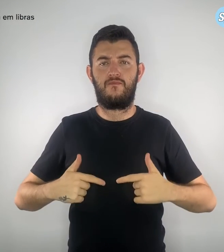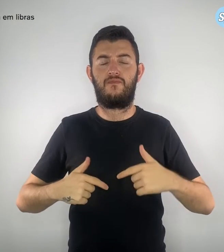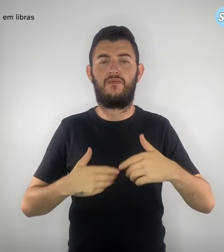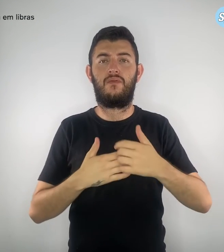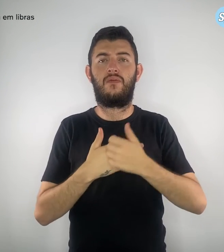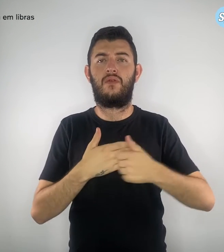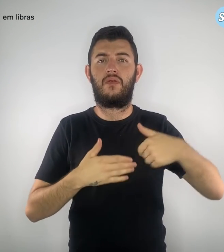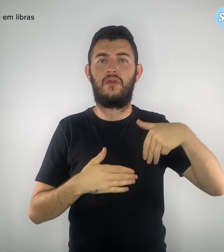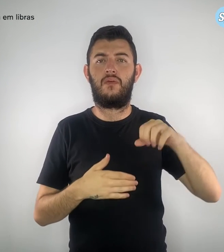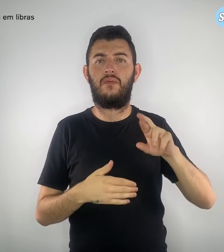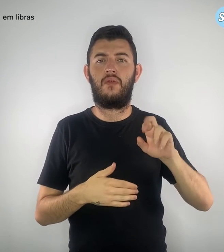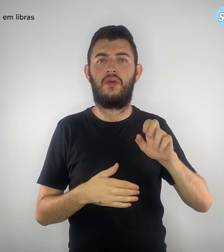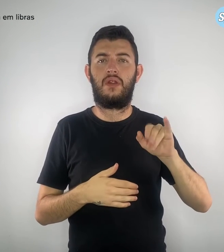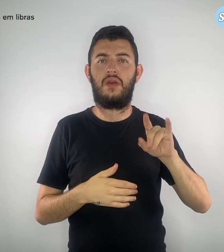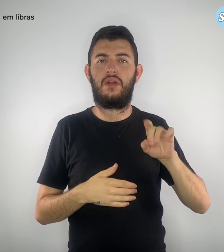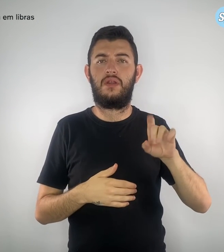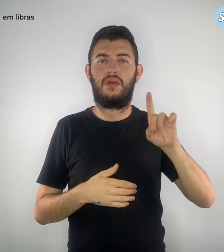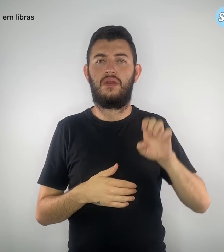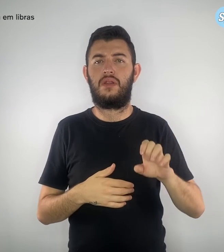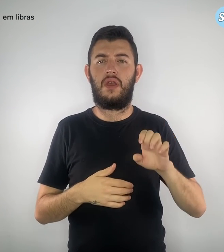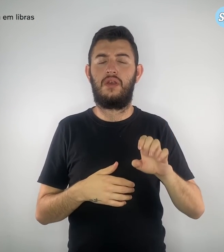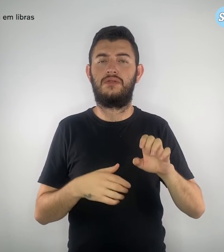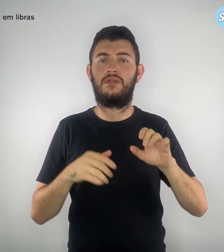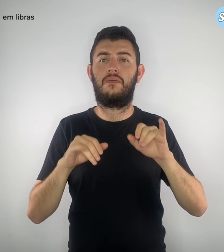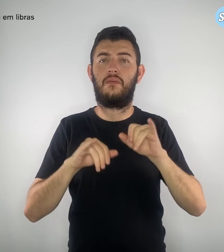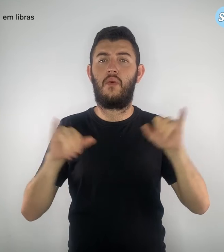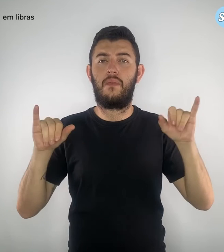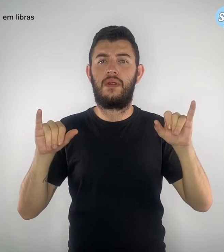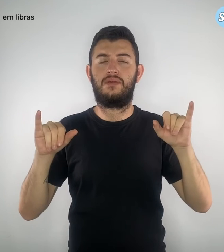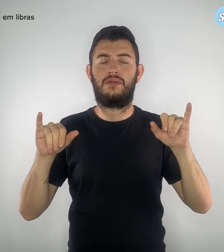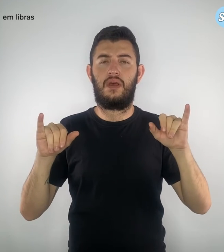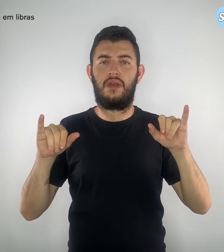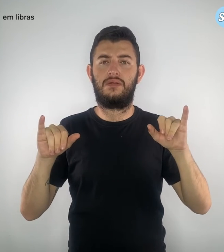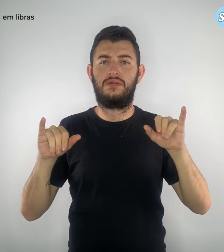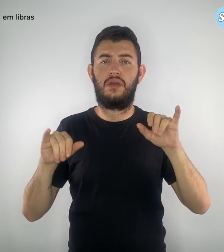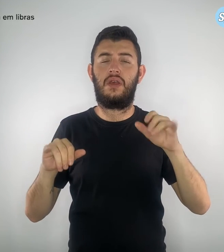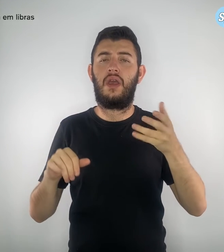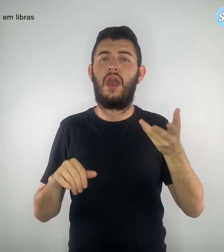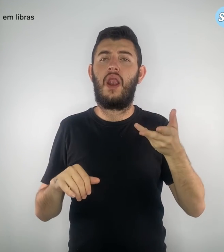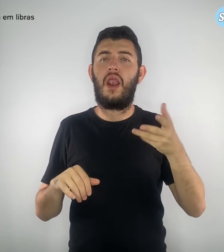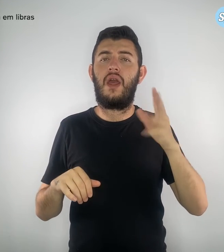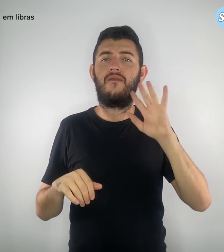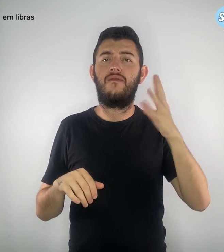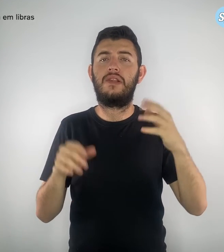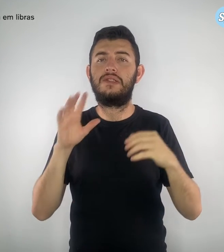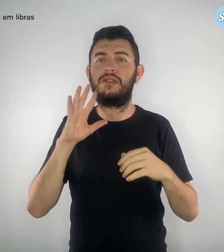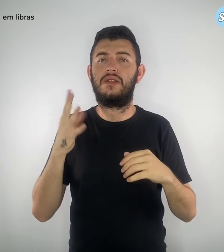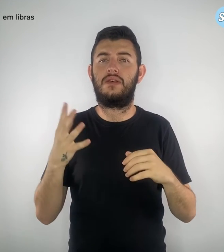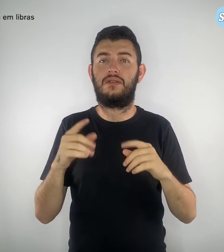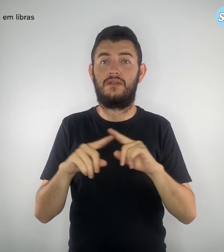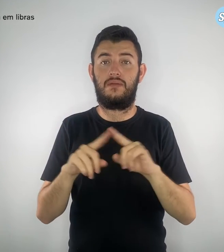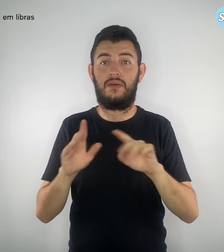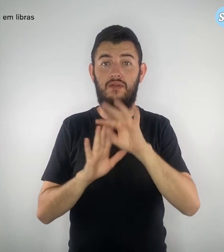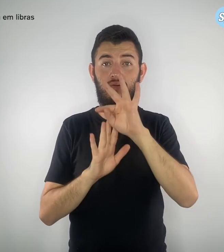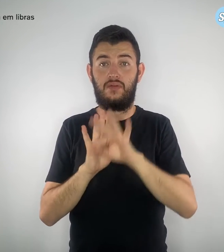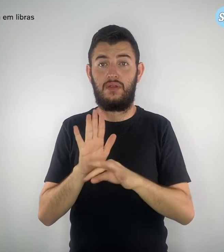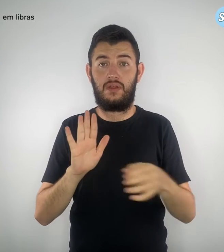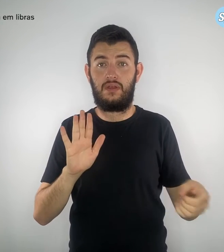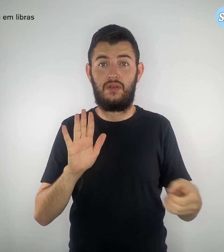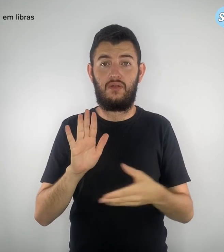moralidade, publicidade e eficiência. O novo texto proposto no artigo 37A da